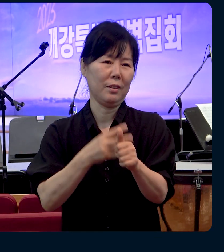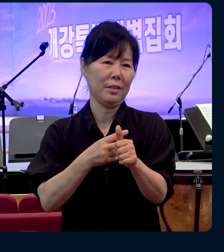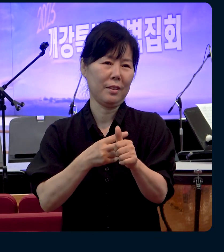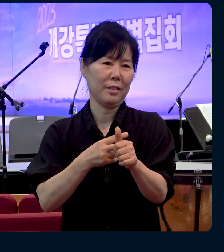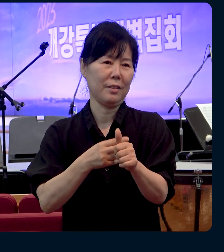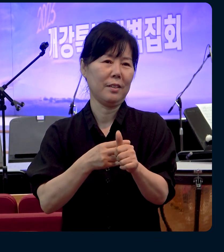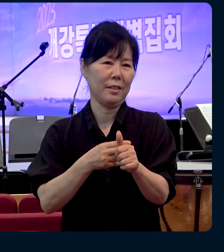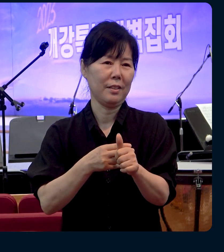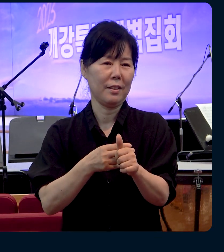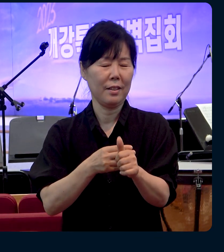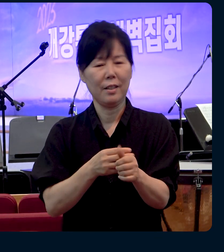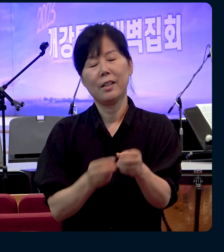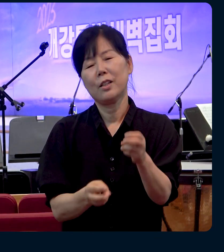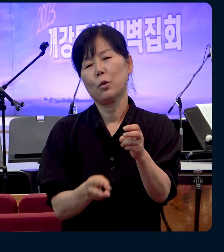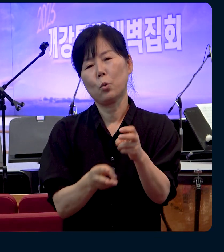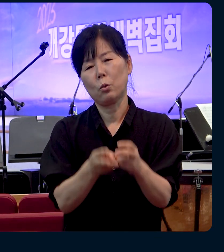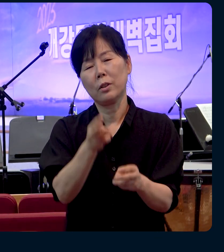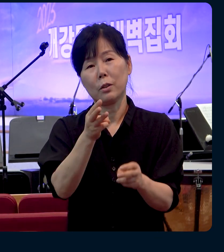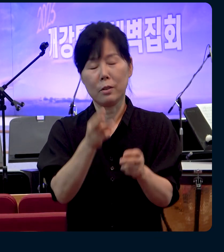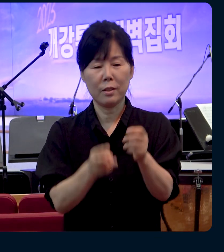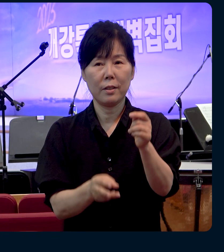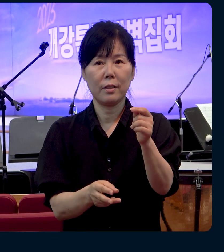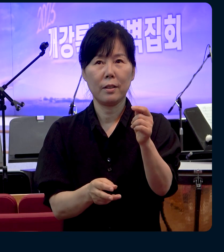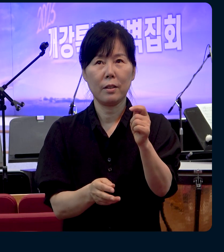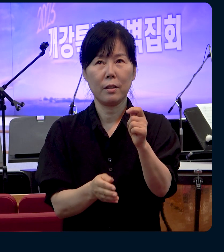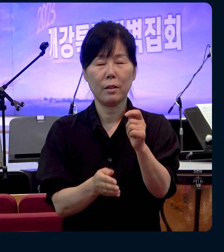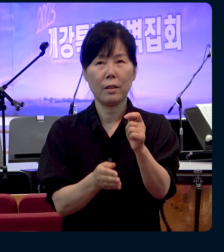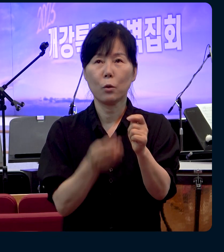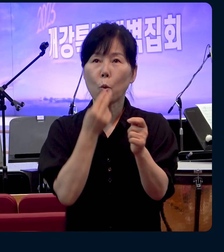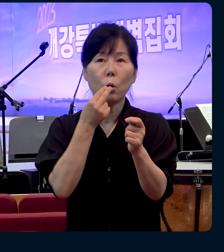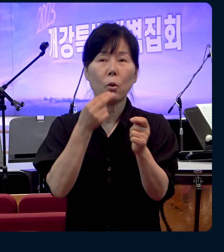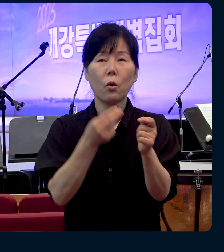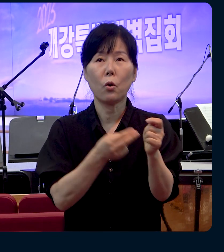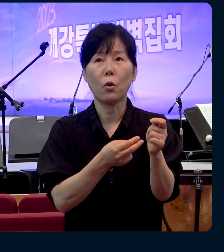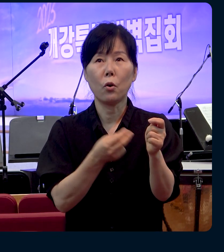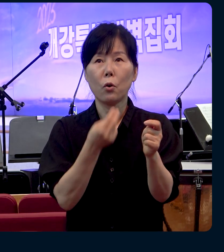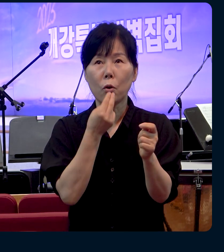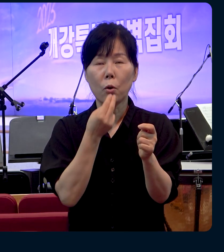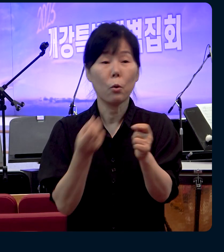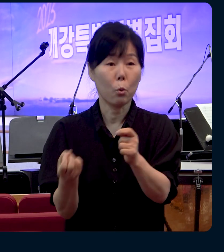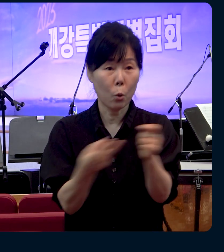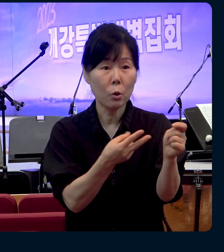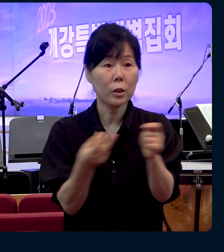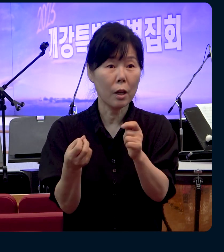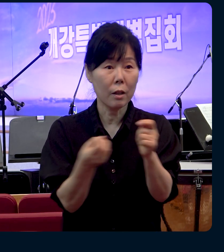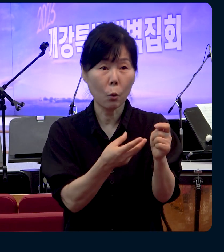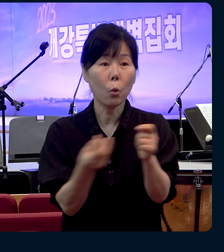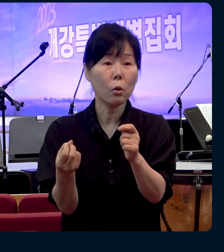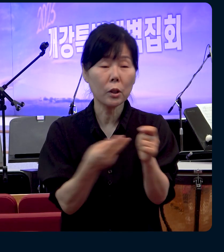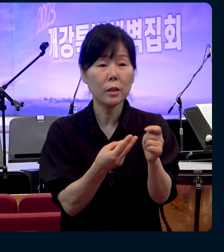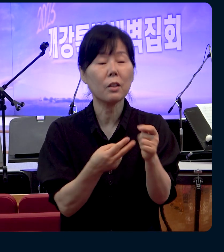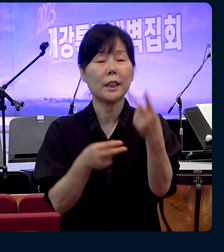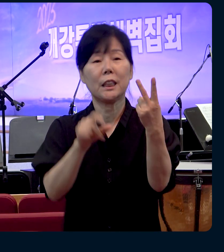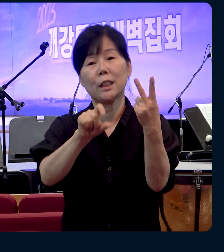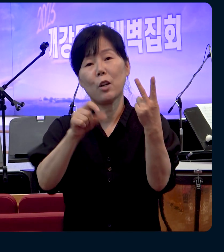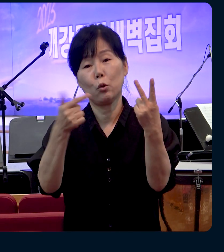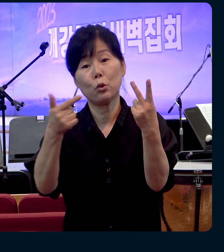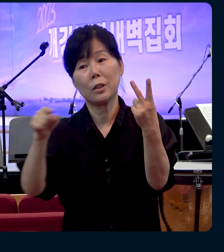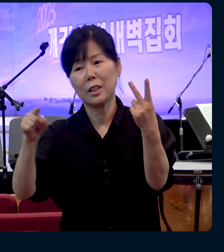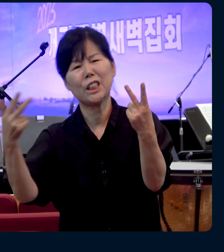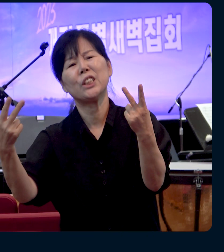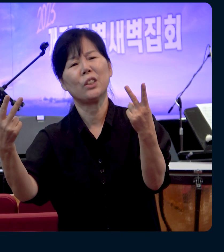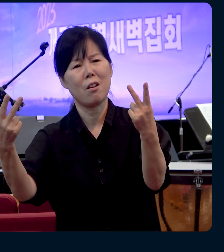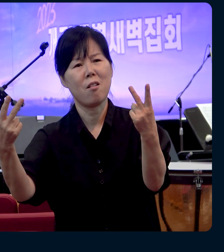어디에서? 골로새서 2장 6절 7절에서. 사실 골로새서 2장 6절 7절에